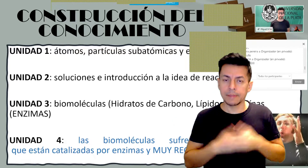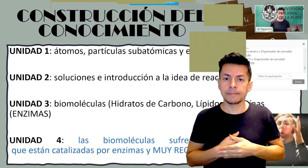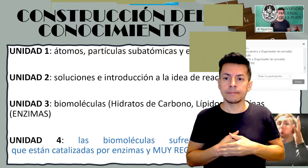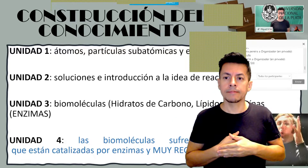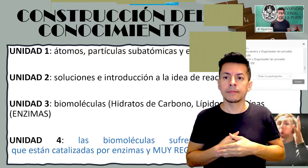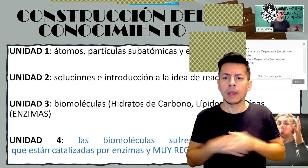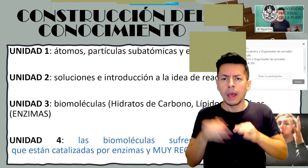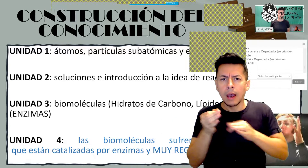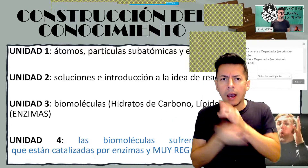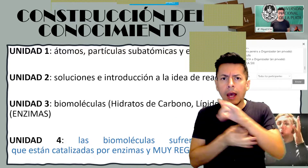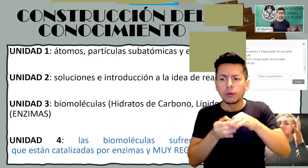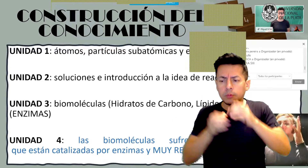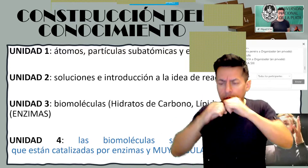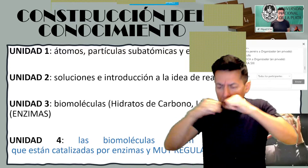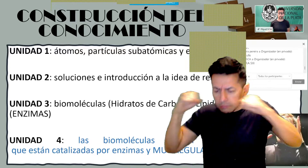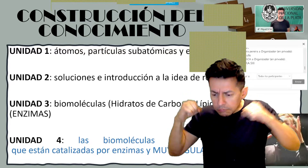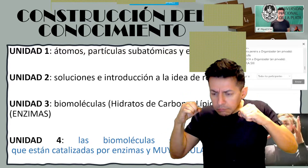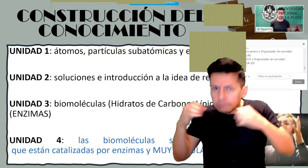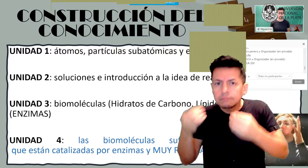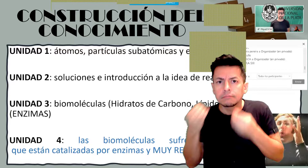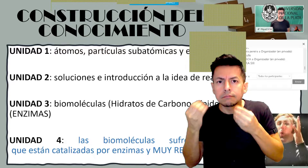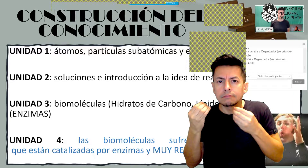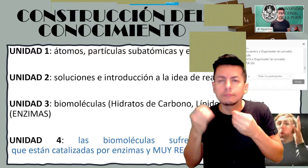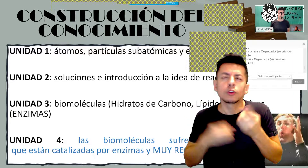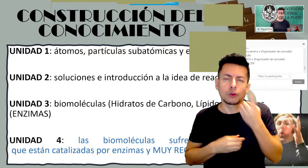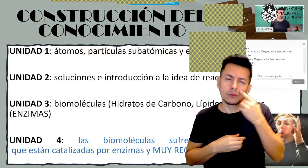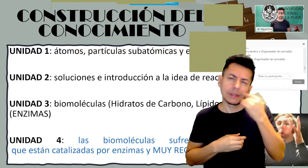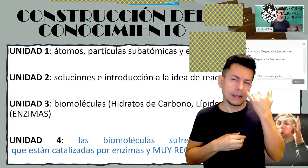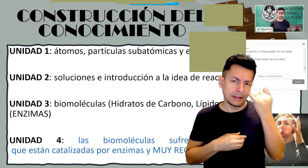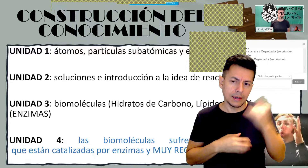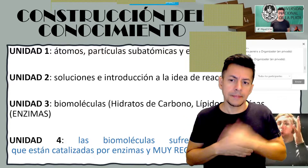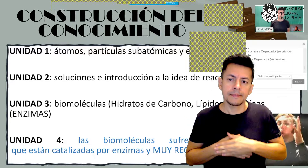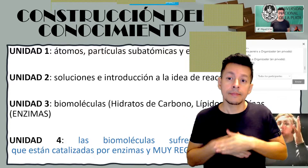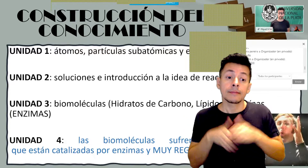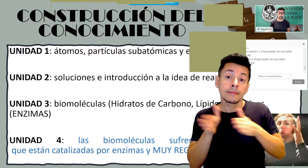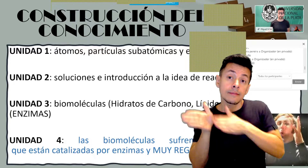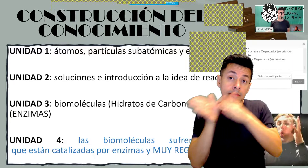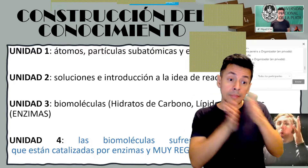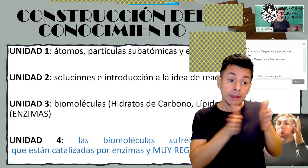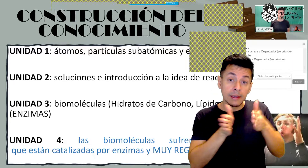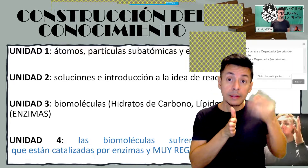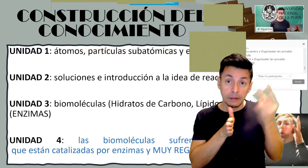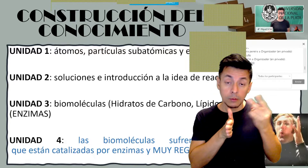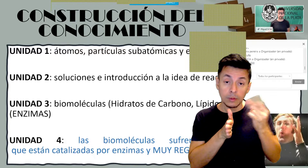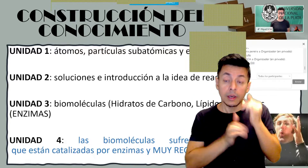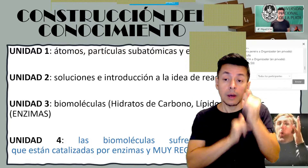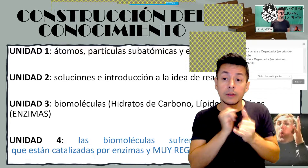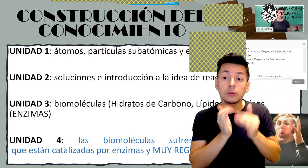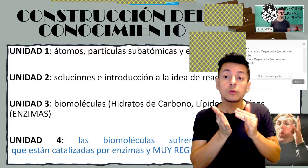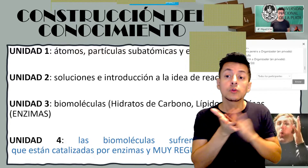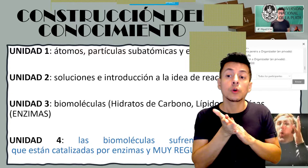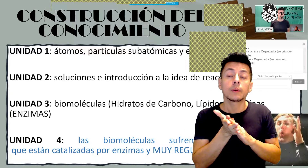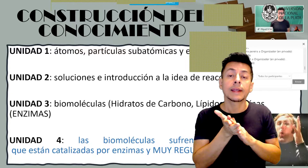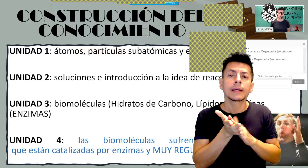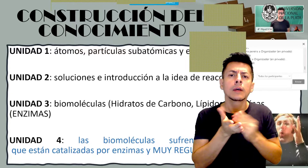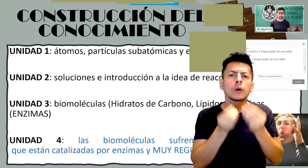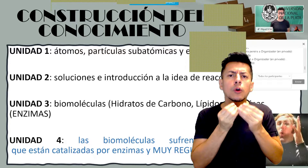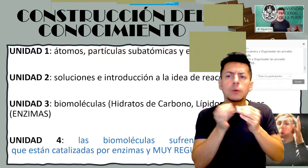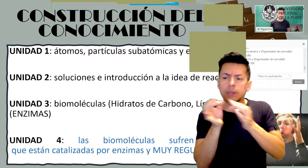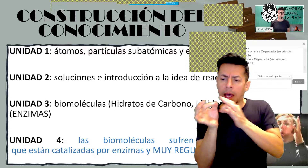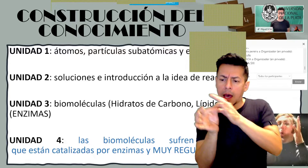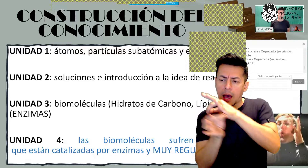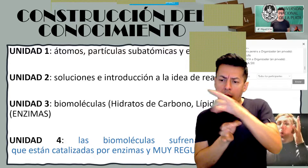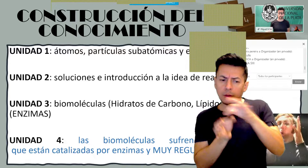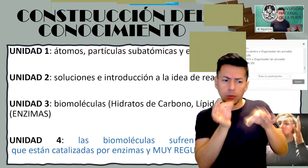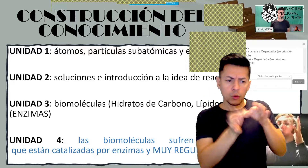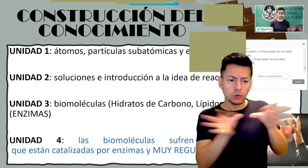que forman parte de la materia. En la segunda unidad hablamos de cómo estos átomos y estos